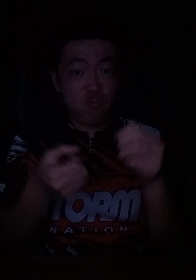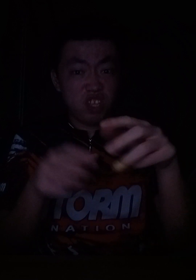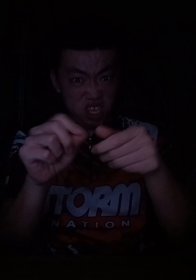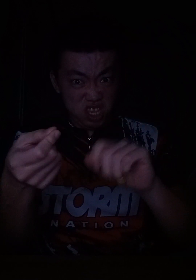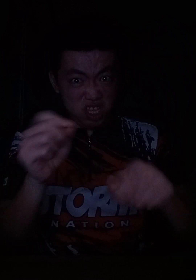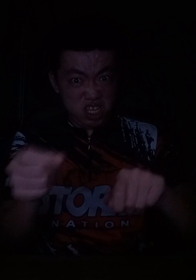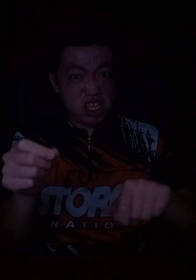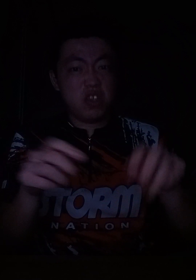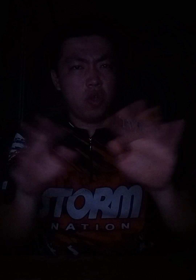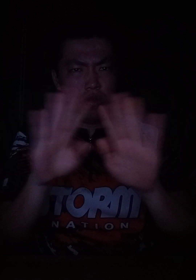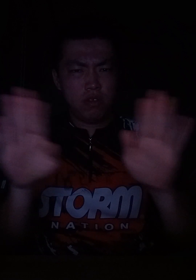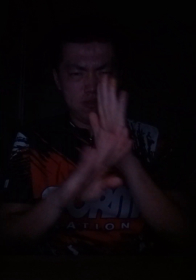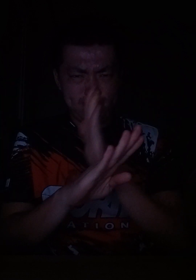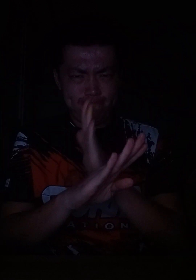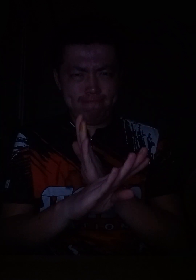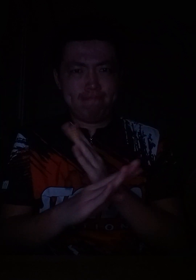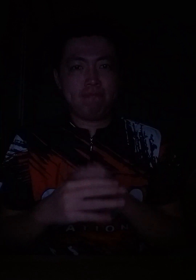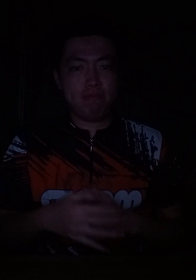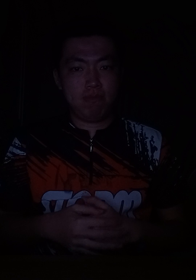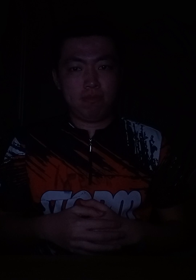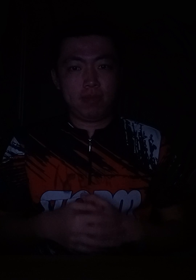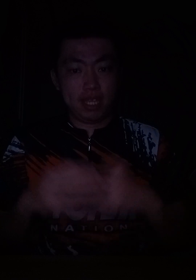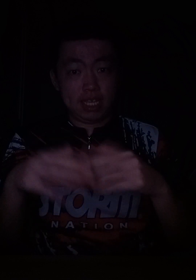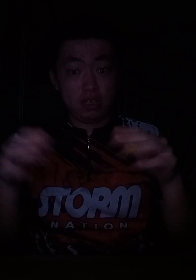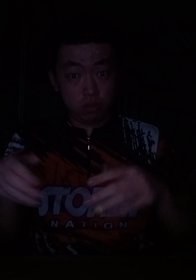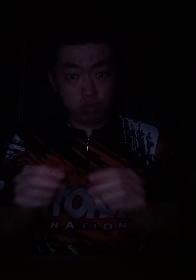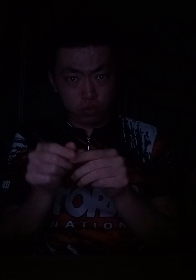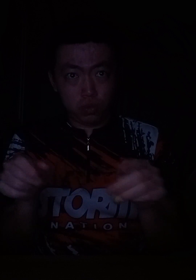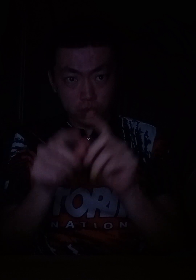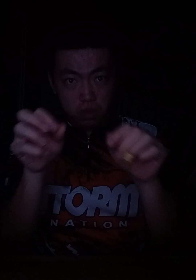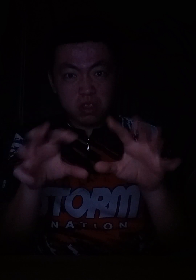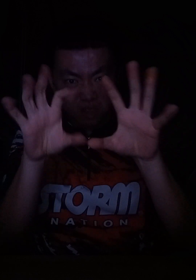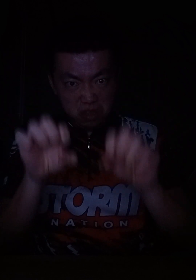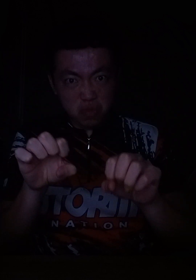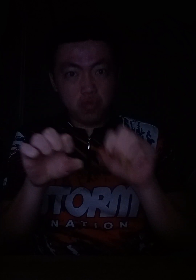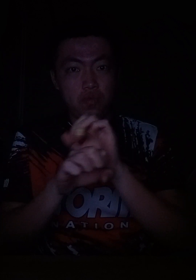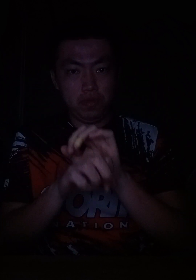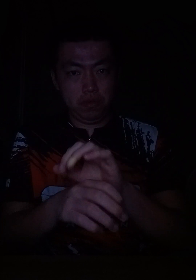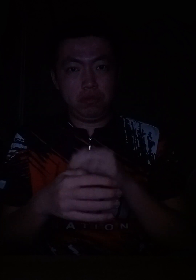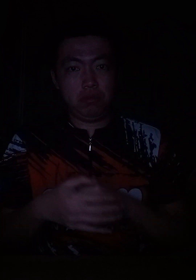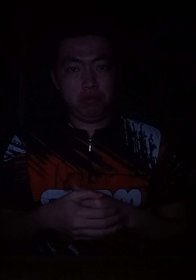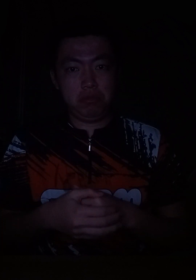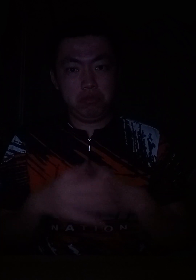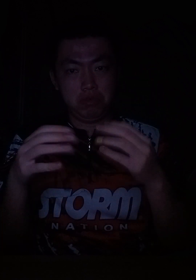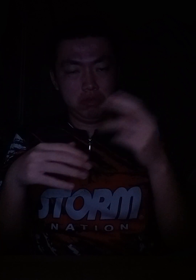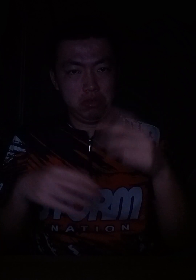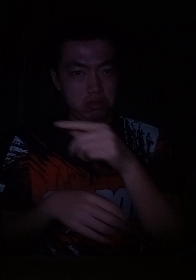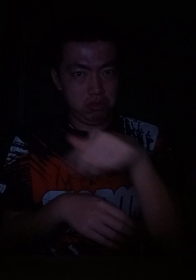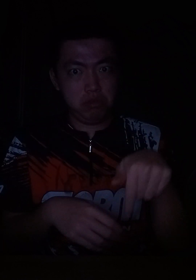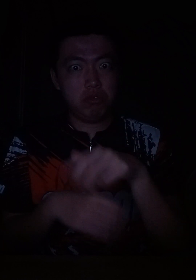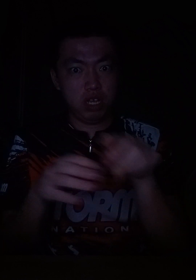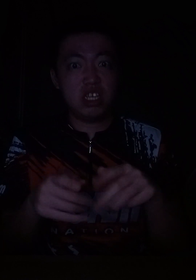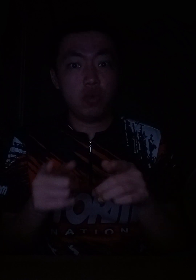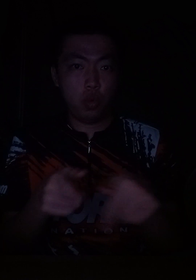하지만 열리지 않습니다. 차체가 워낙 종잇장처럼 구겨져 있습니다. 부산 강서구 한 도로에서 일어난 오중 추돌